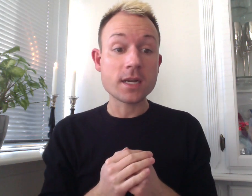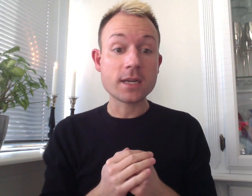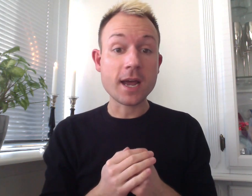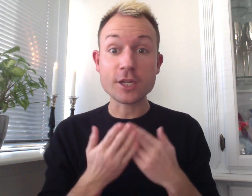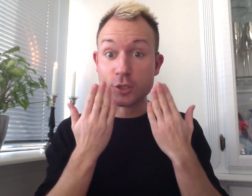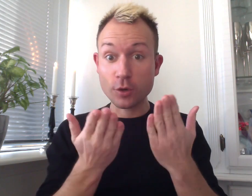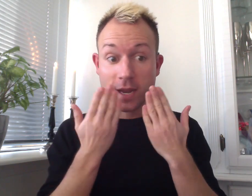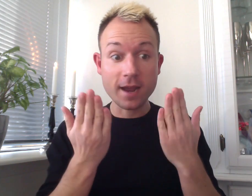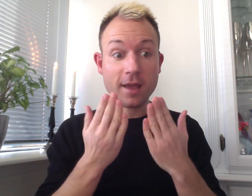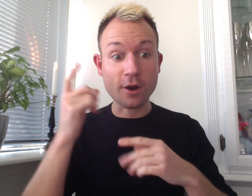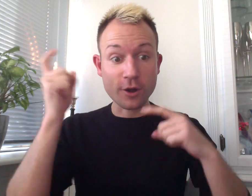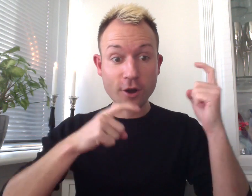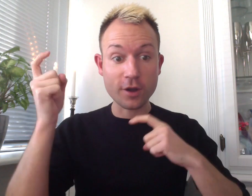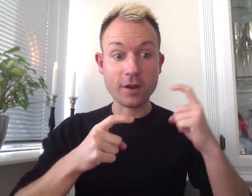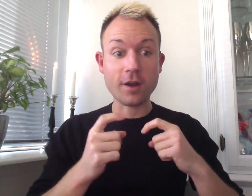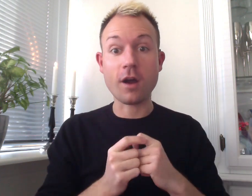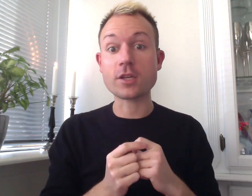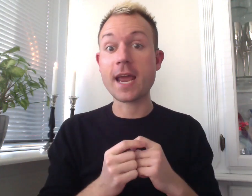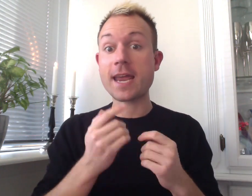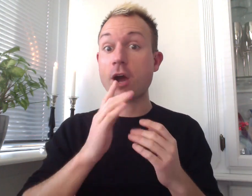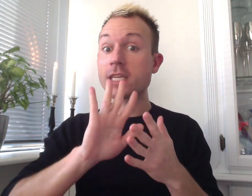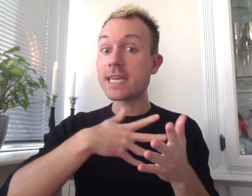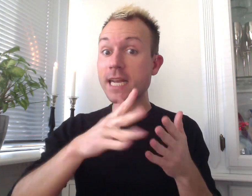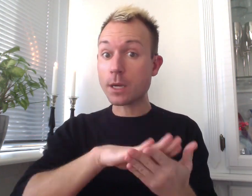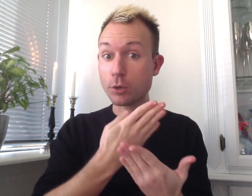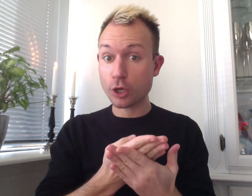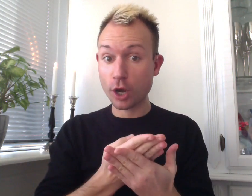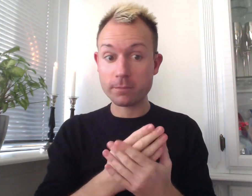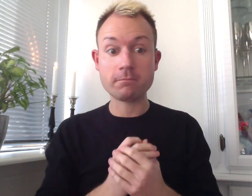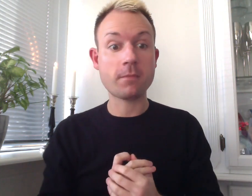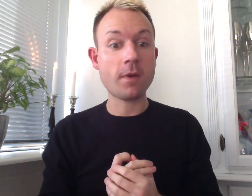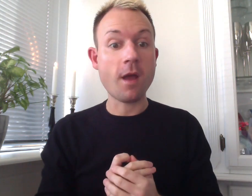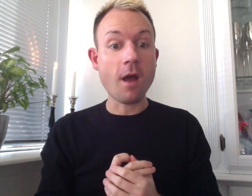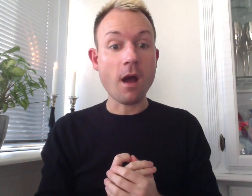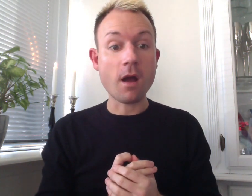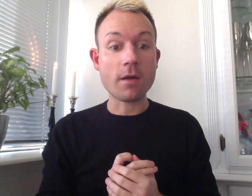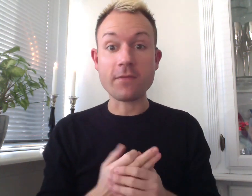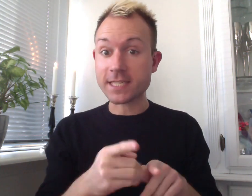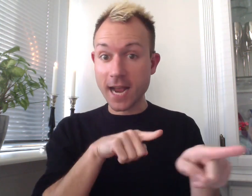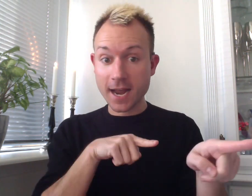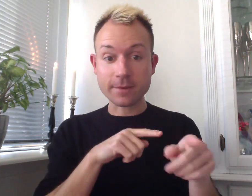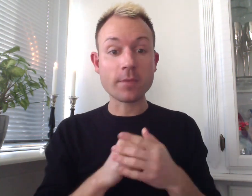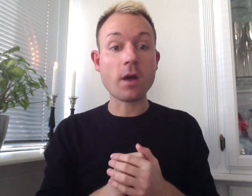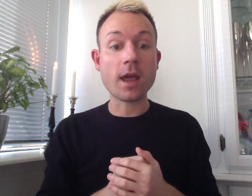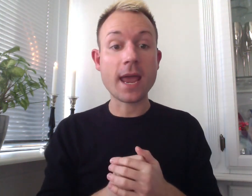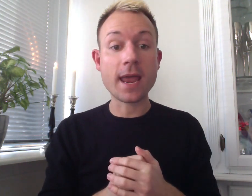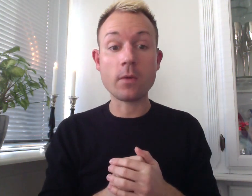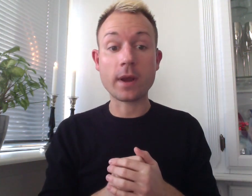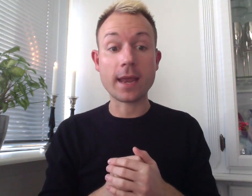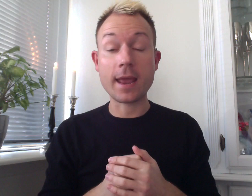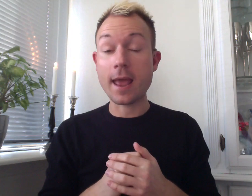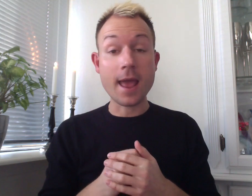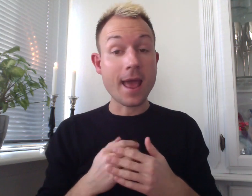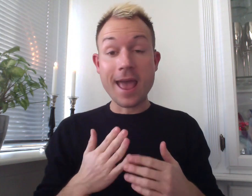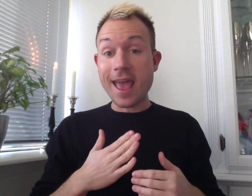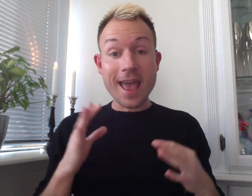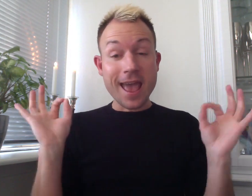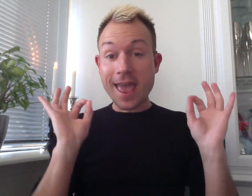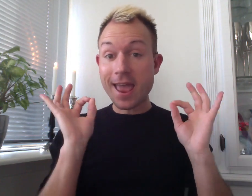der studerede jeg og knoklede, og der havde jeg også transporttolk fra starten, og jeg havde nogle